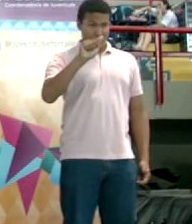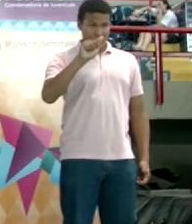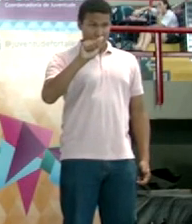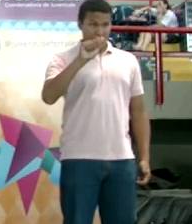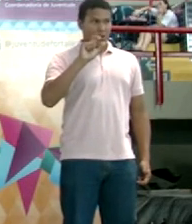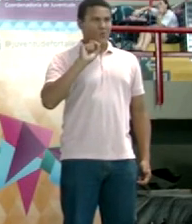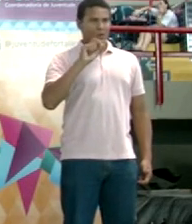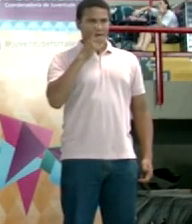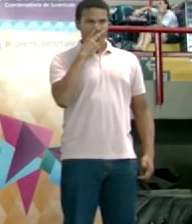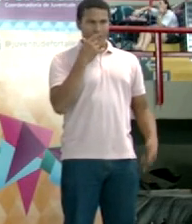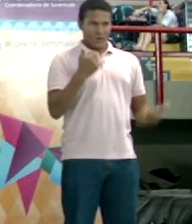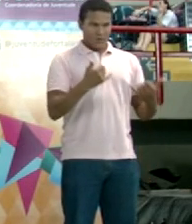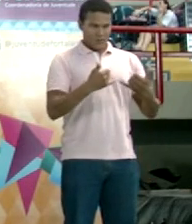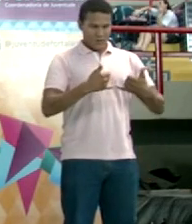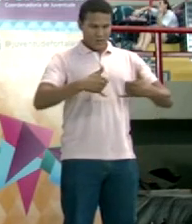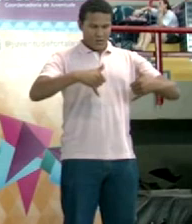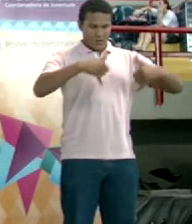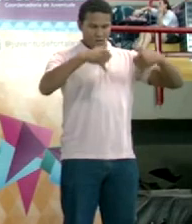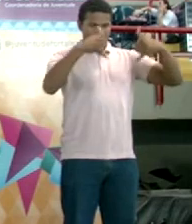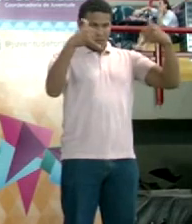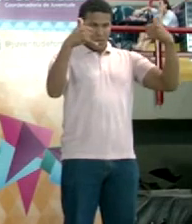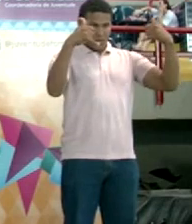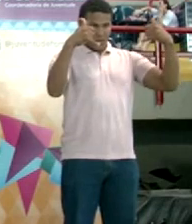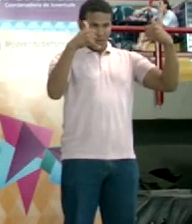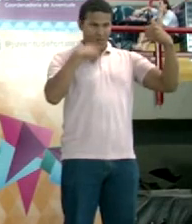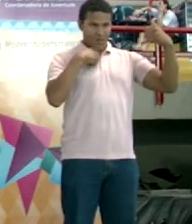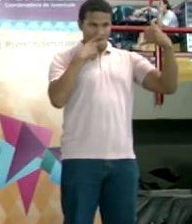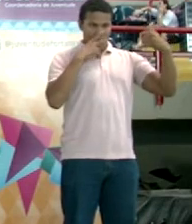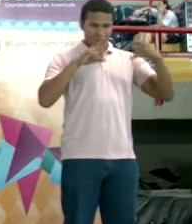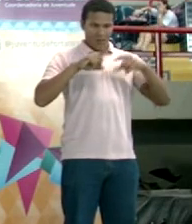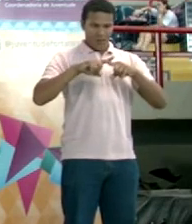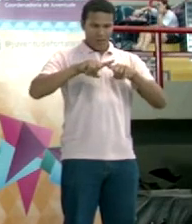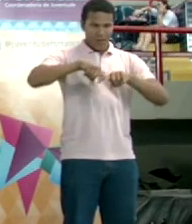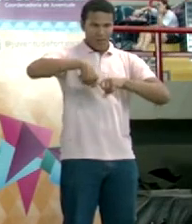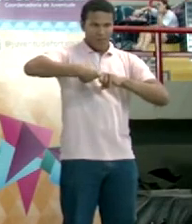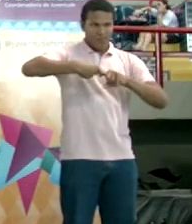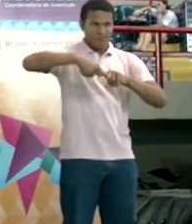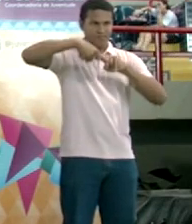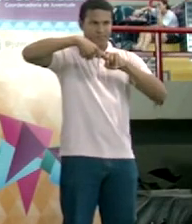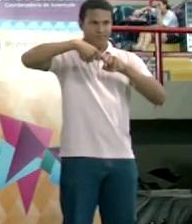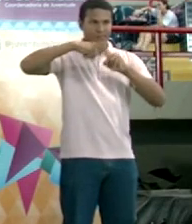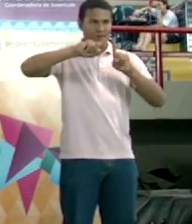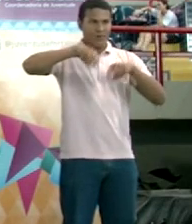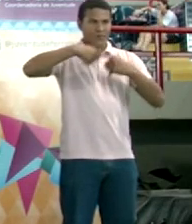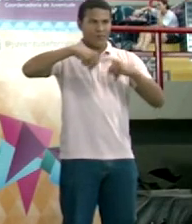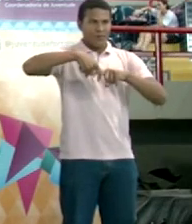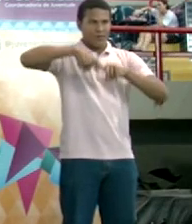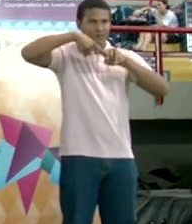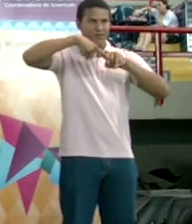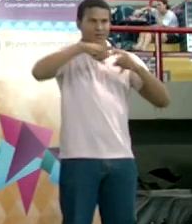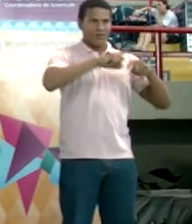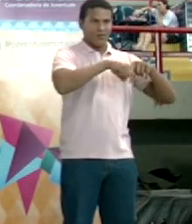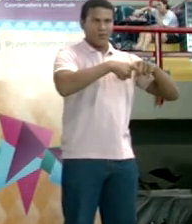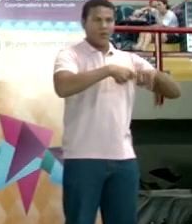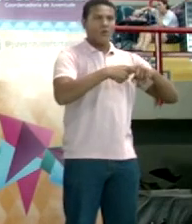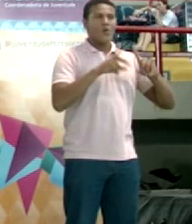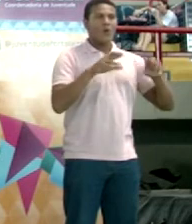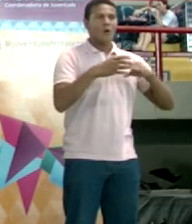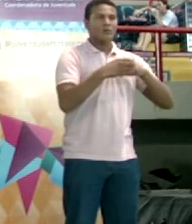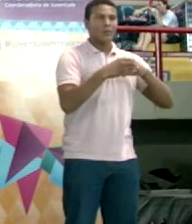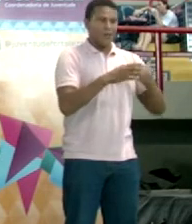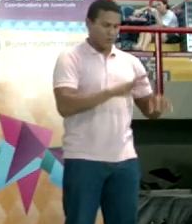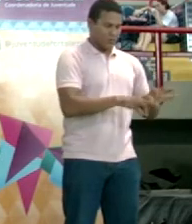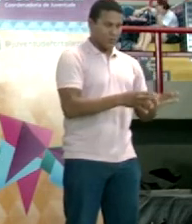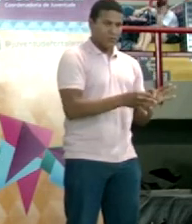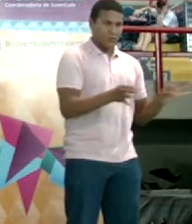foi devidamente suturada e que pode ter ocorrido que o espermatozoide conseguiu atravessar o local onde